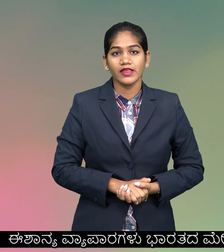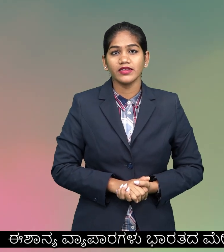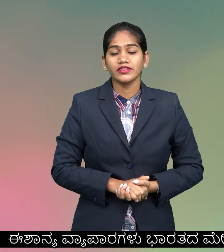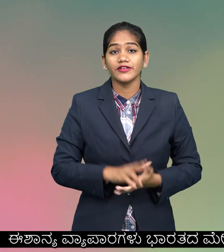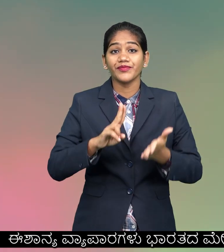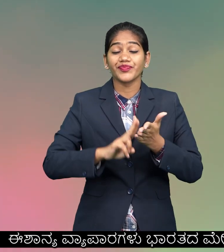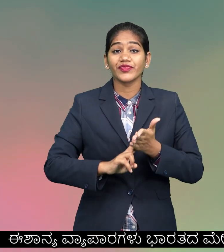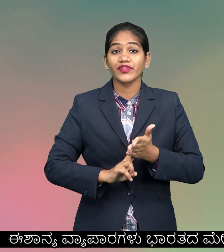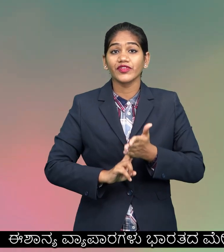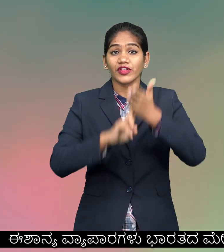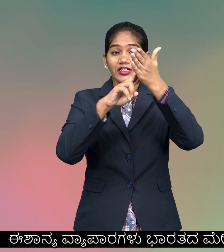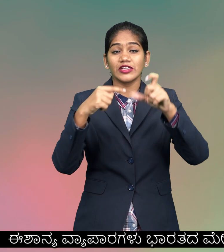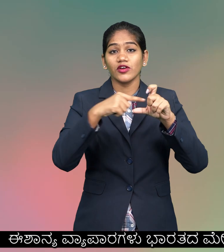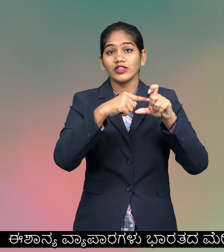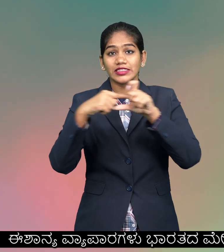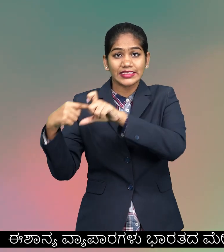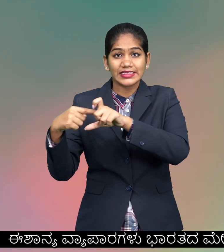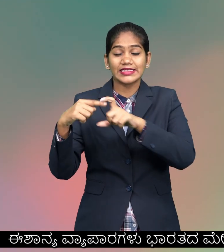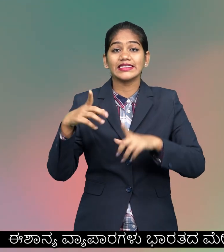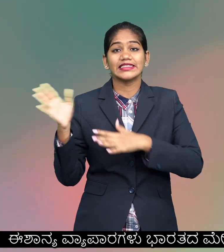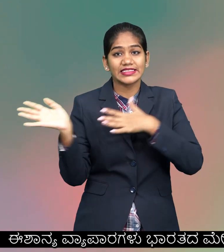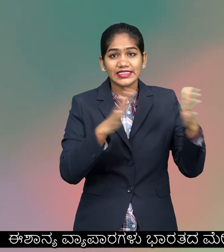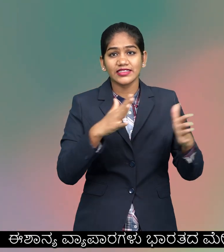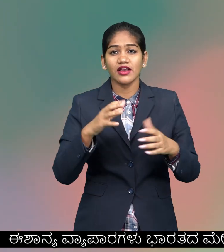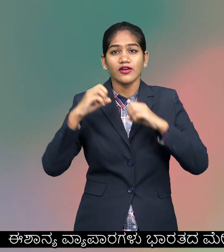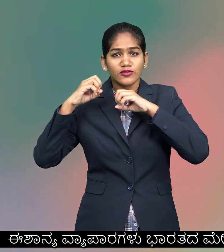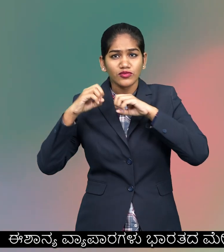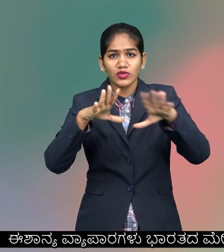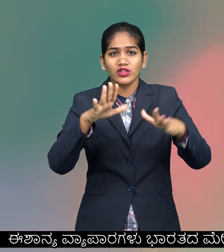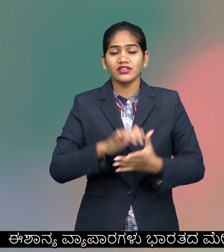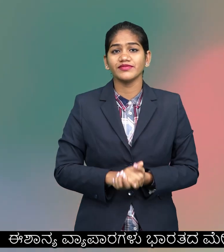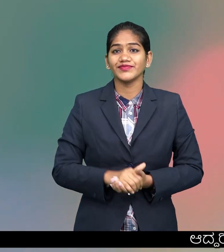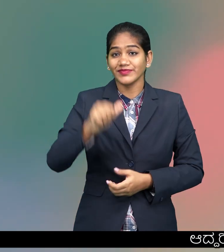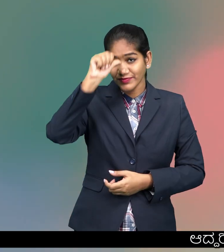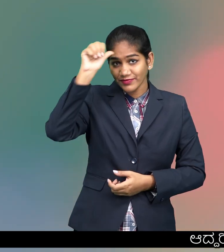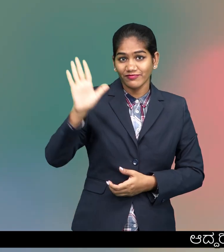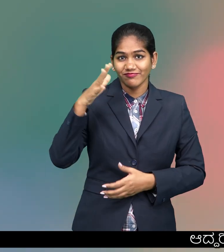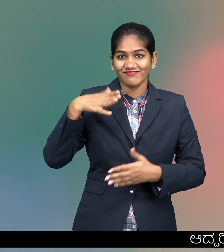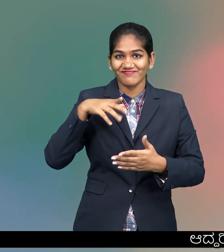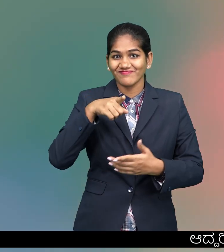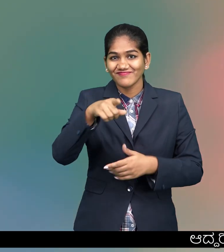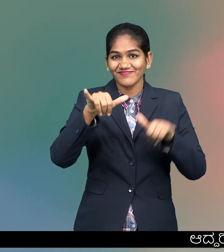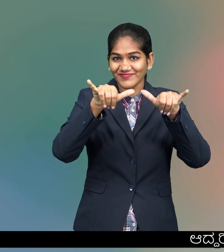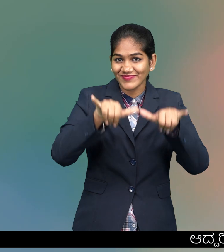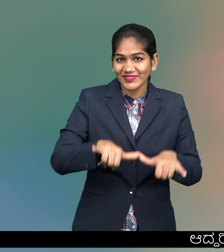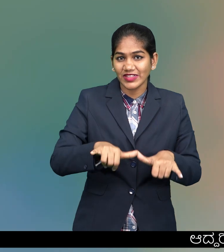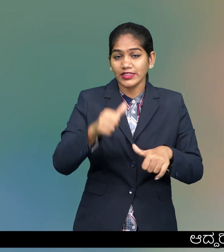ಈಶಾನ್ಯ ವ್ಯಾಪಾರಗಳನ್ನು ಭಾರತದ ಮೇಲೆ ಭೂಮಿಯಿಂದ ಸಮುದ್ರಕ್ಕೆ ಬೀಸುತ್ತವೆ ಮತ್ತು ಆದ್ದರಿಂದ ಒಣಗುತ್ತದೆ.